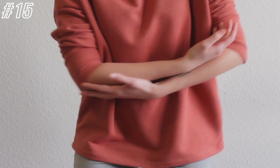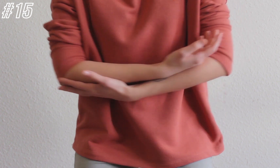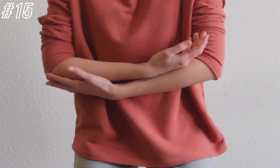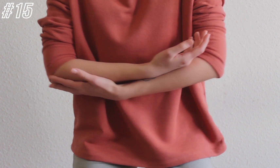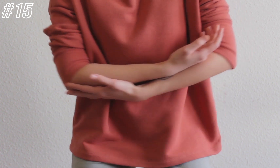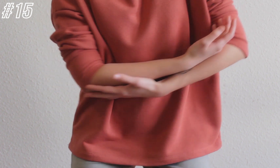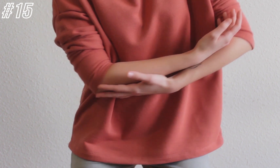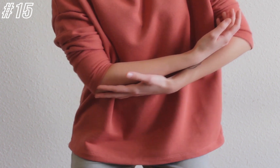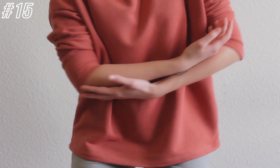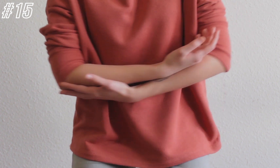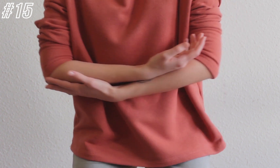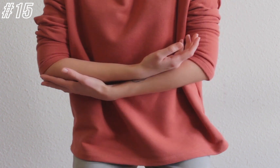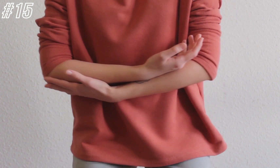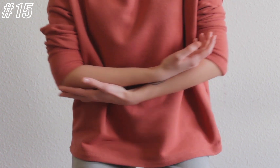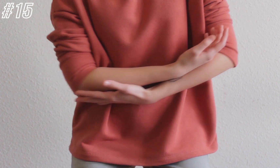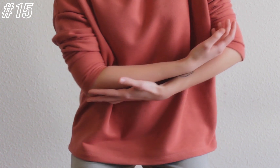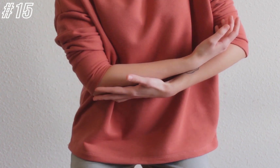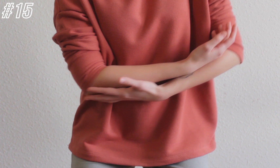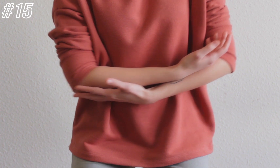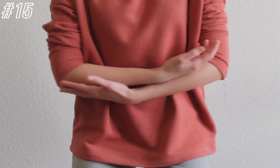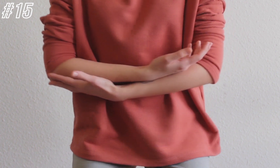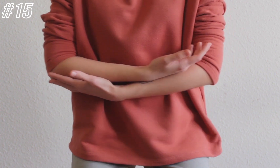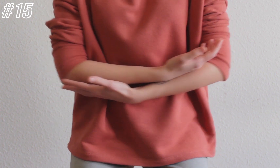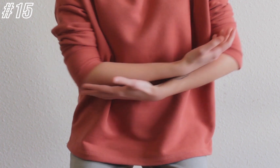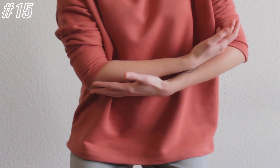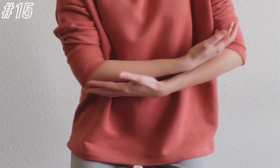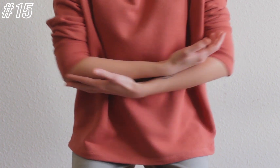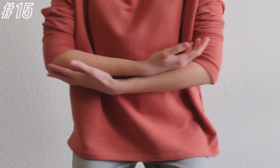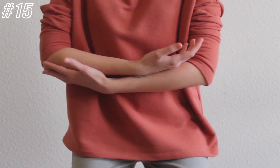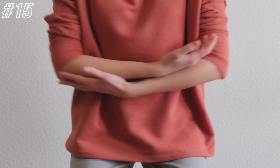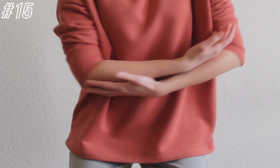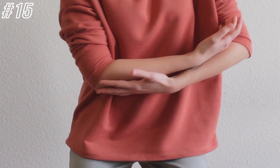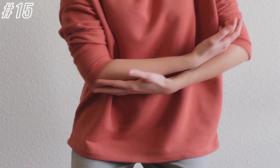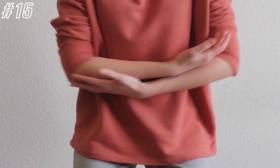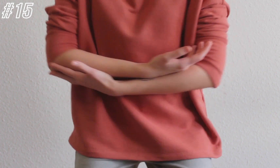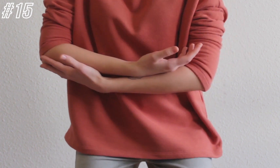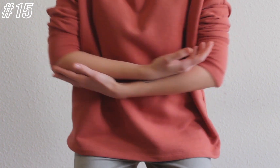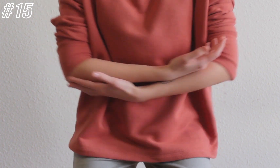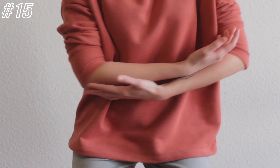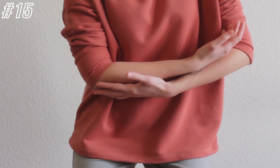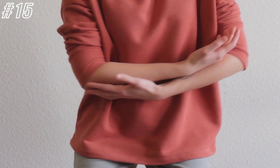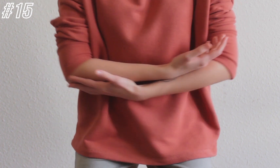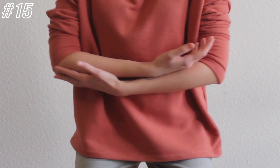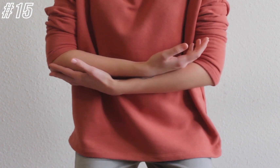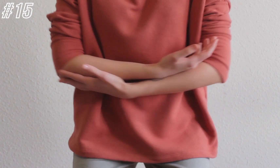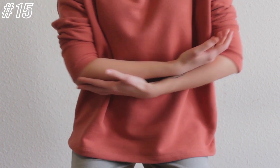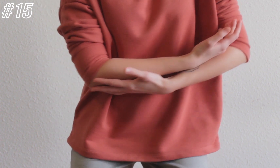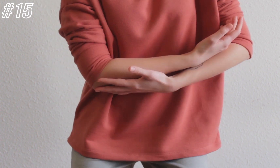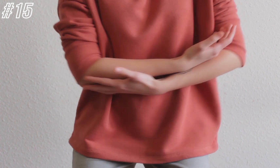腕を少し揺らしてください。それからおむつを替えて、あ、すいません、これは冗